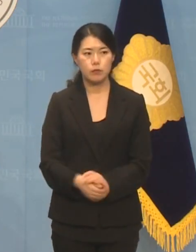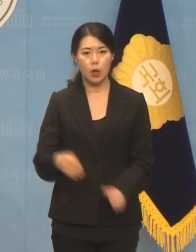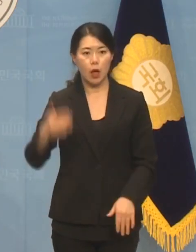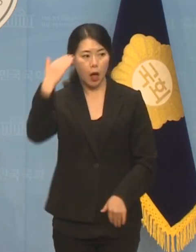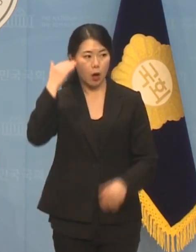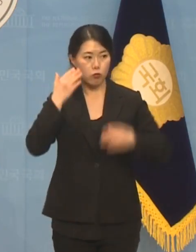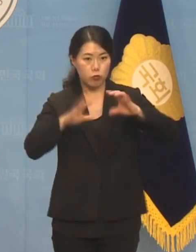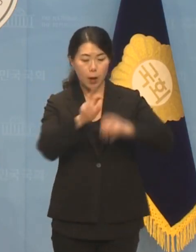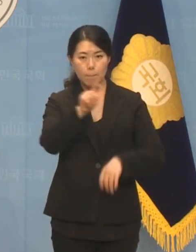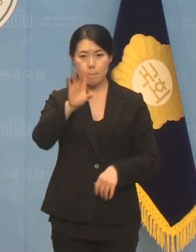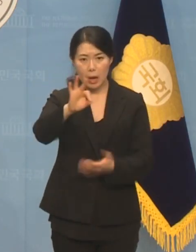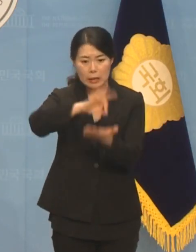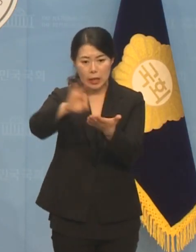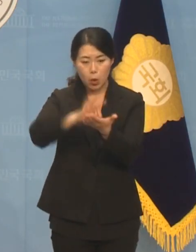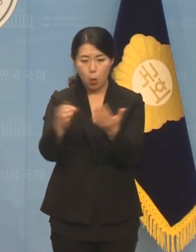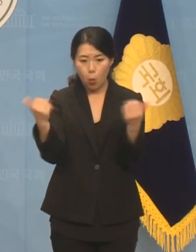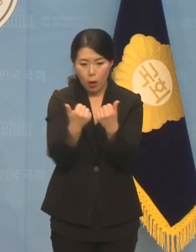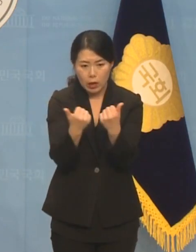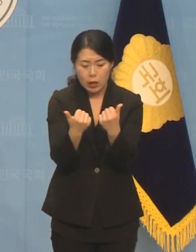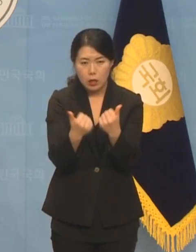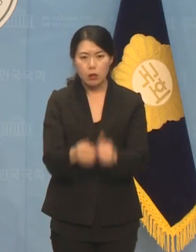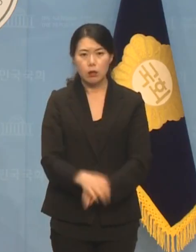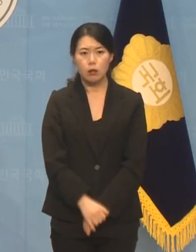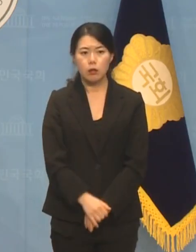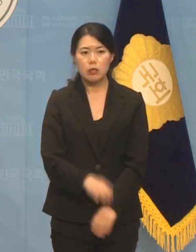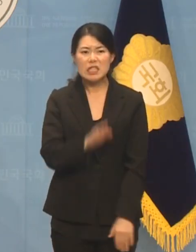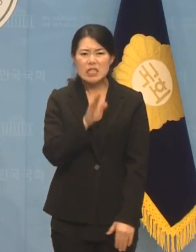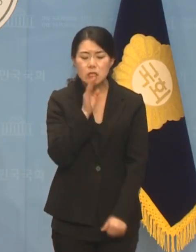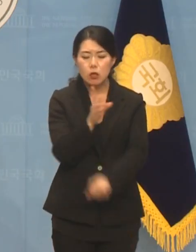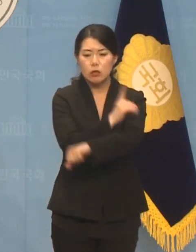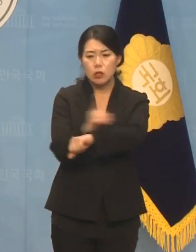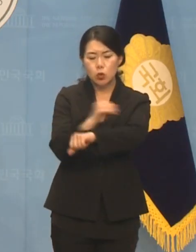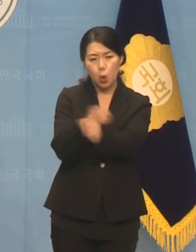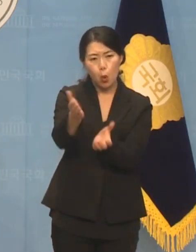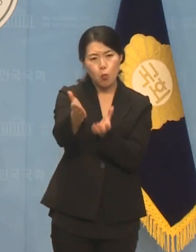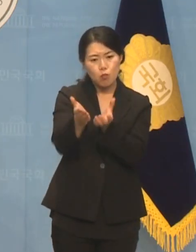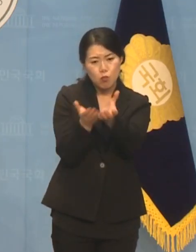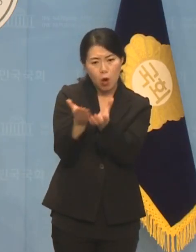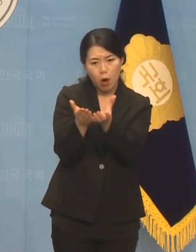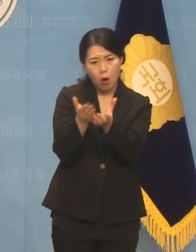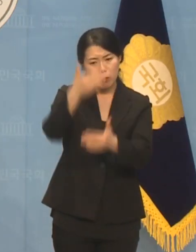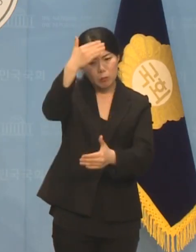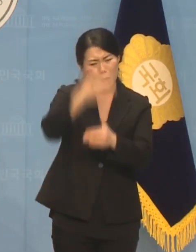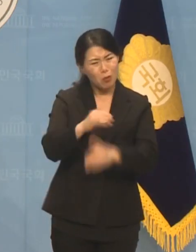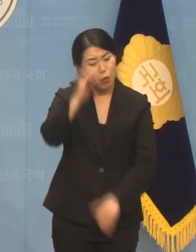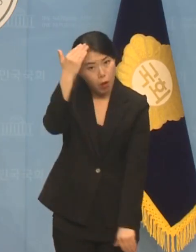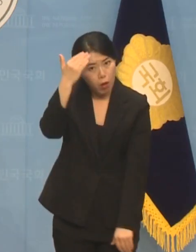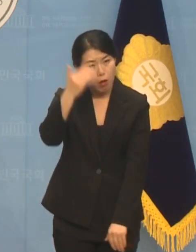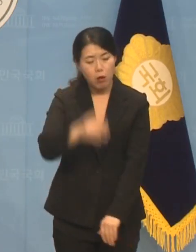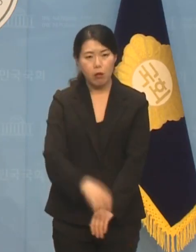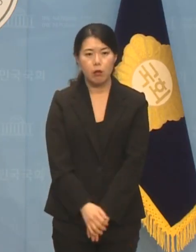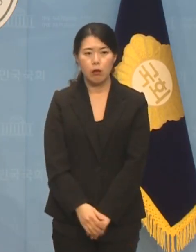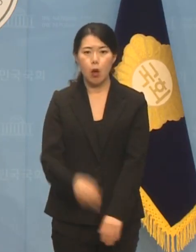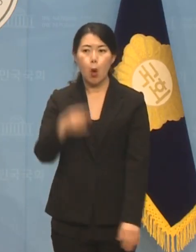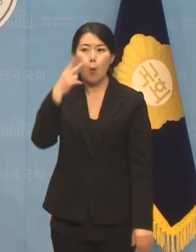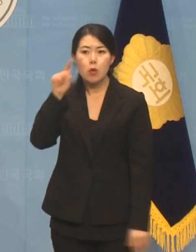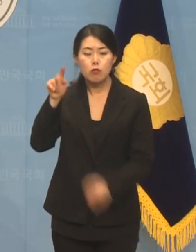우리나라의 망 이용 논의가 과연 디지털 무역 장벽이 된다고 할 수 있을까요?